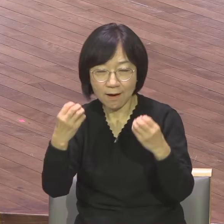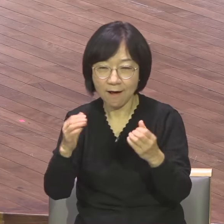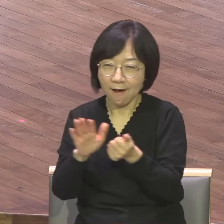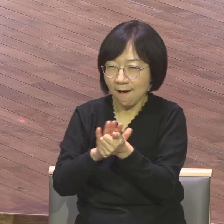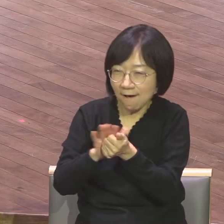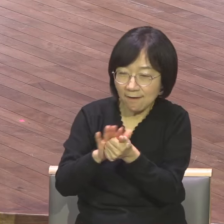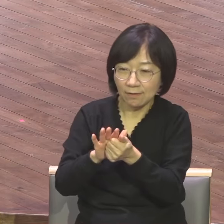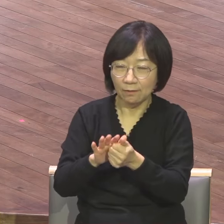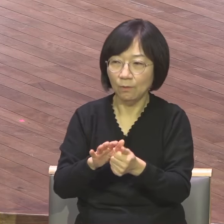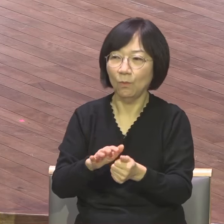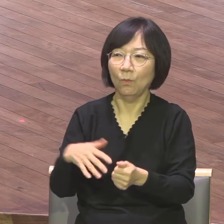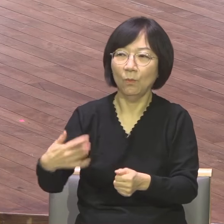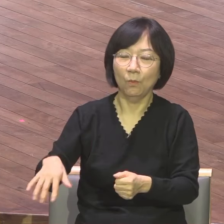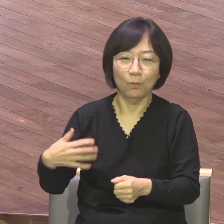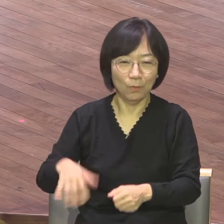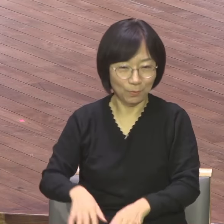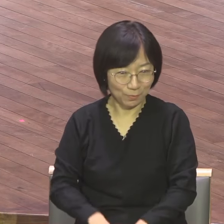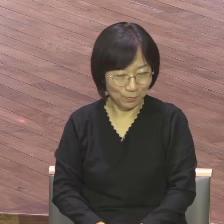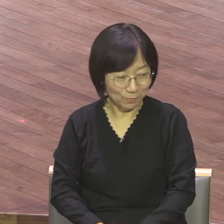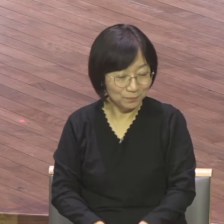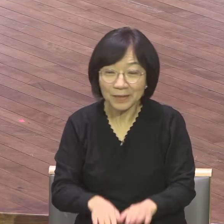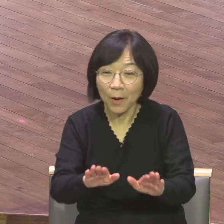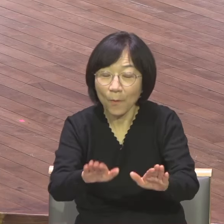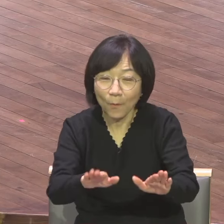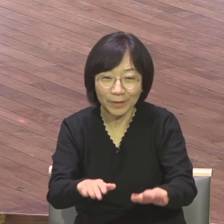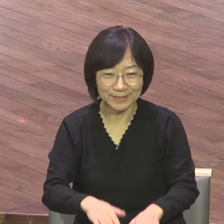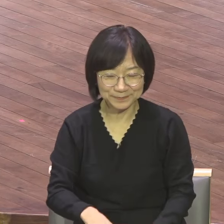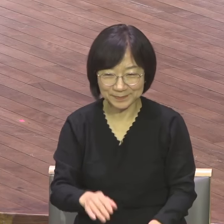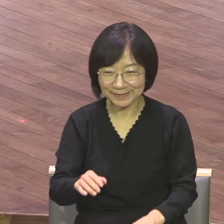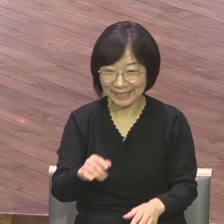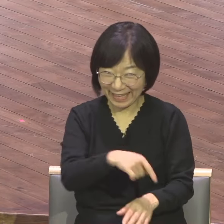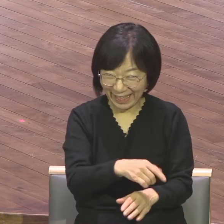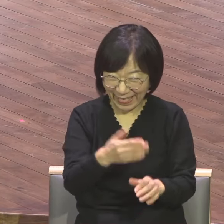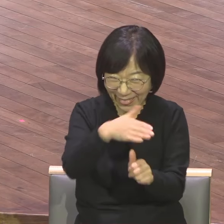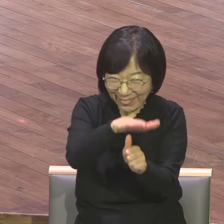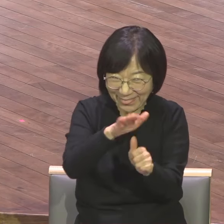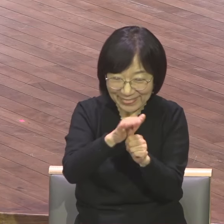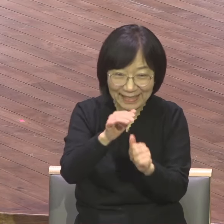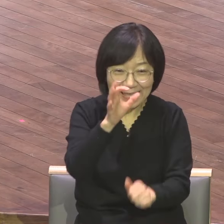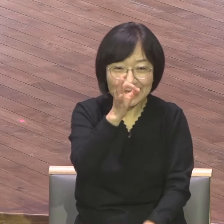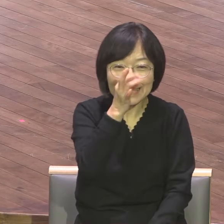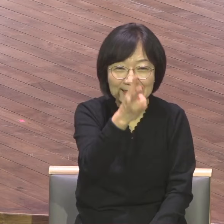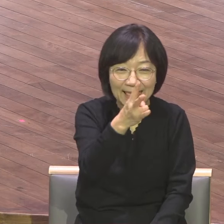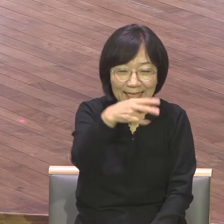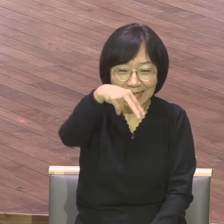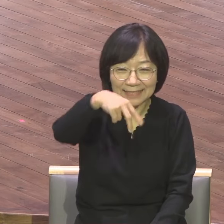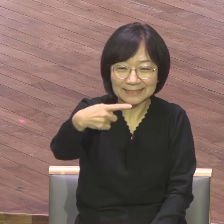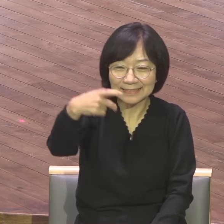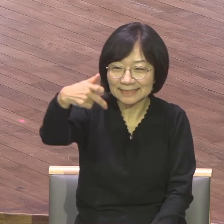뭐 예스 키즈 아이고요 꼬마들이 왔는데 얼마나